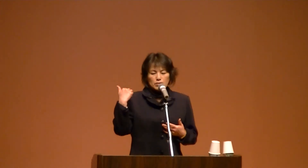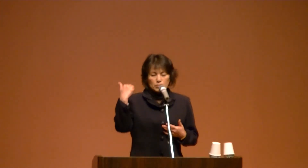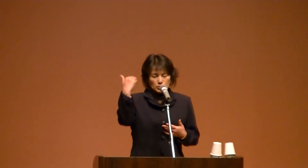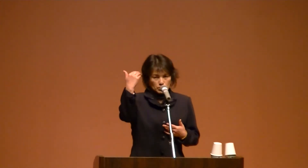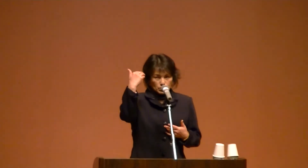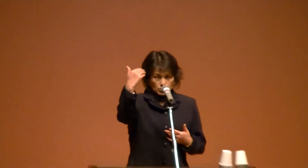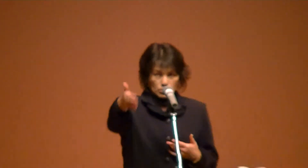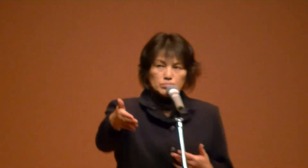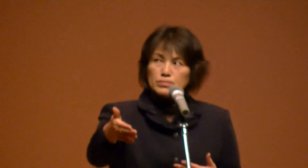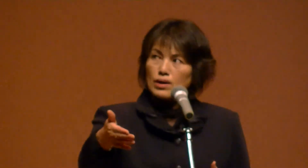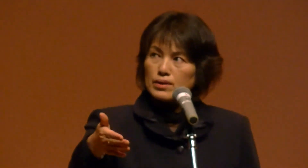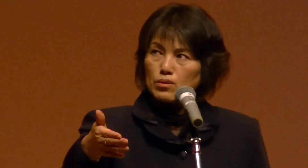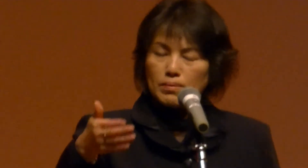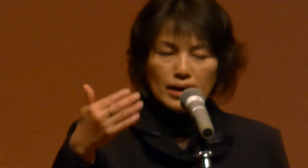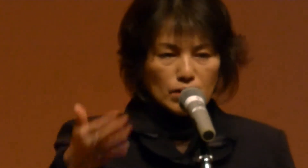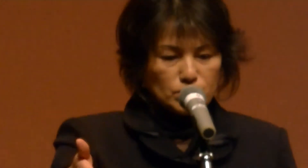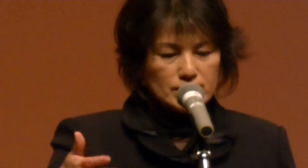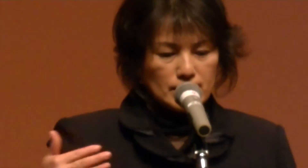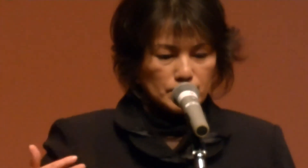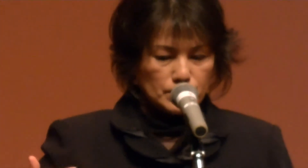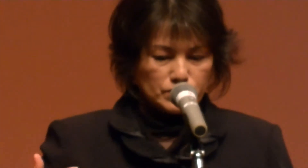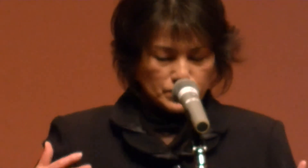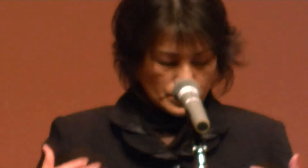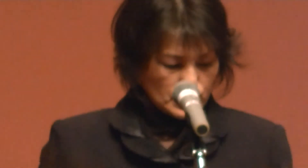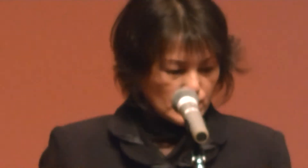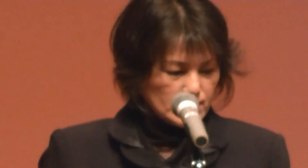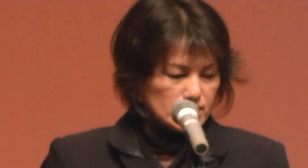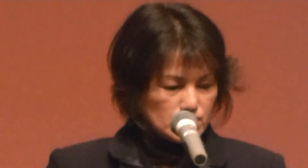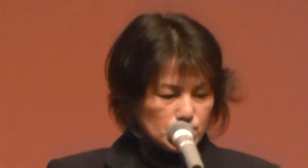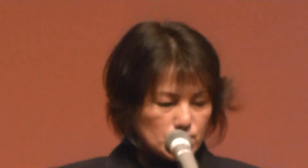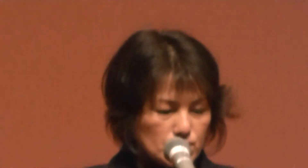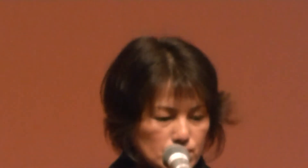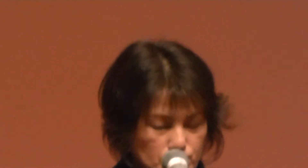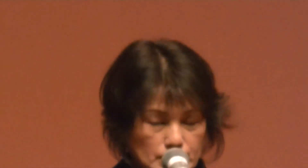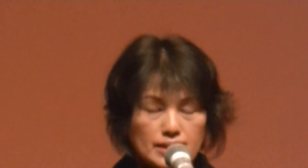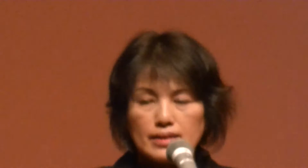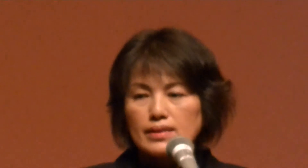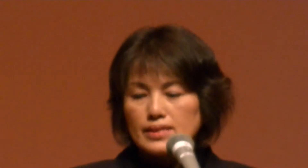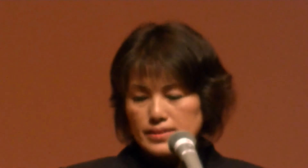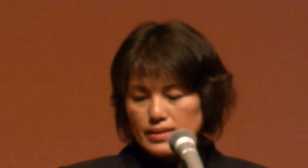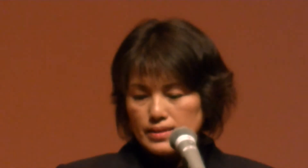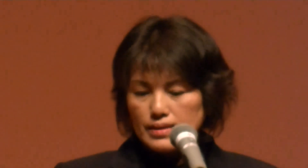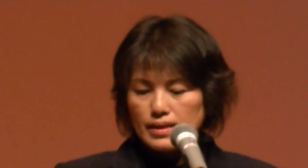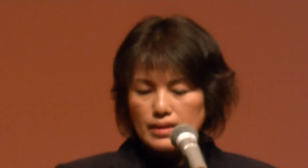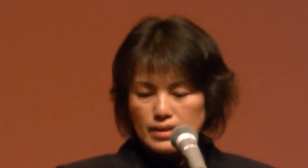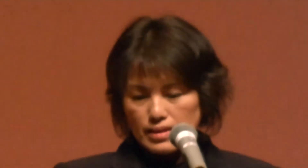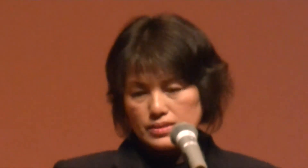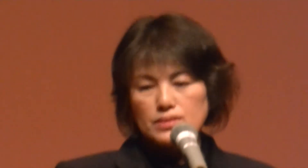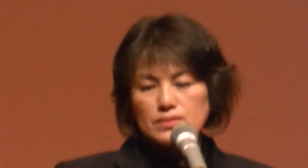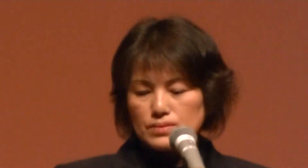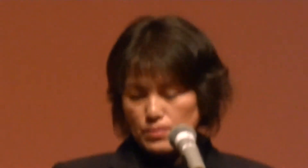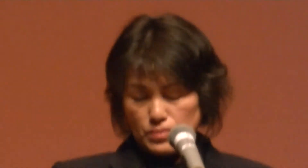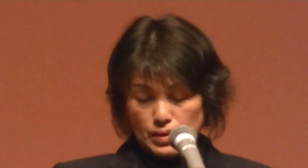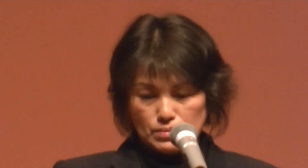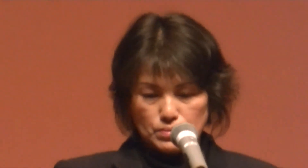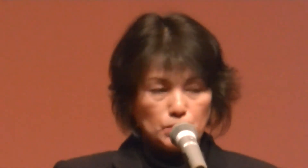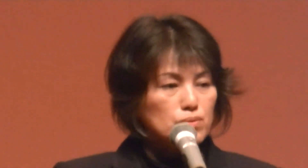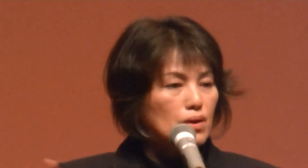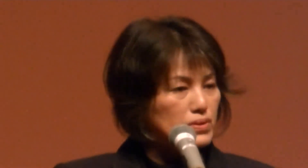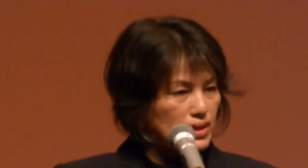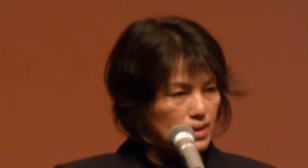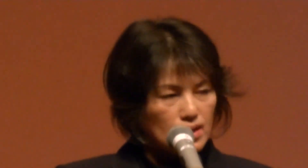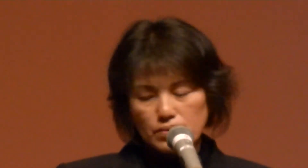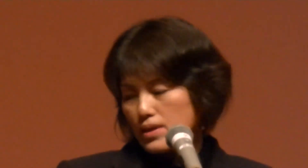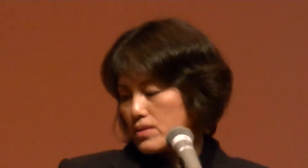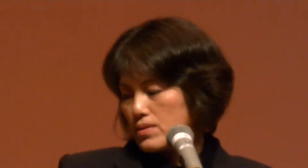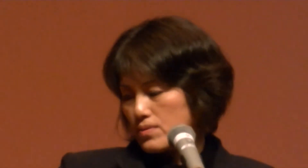ので、前のお店で後ろが私の家だったんですね。で中から通路物